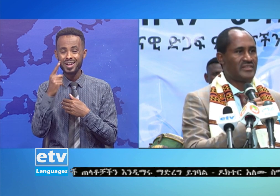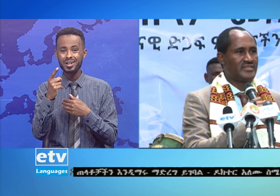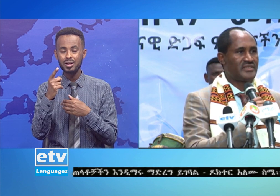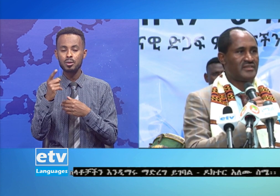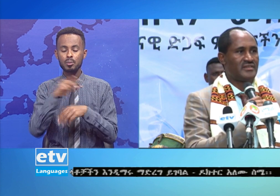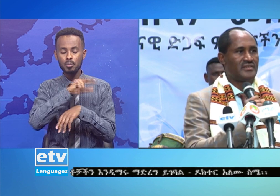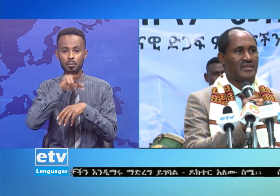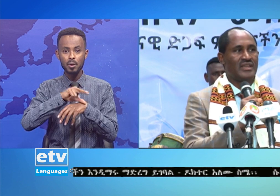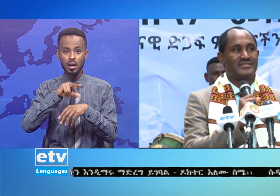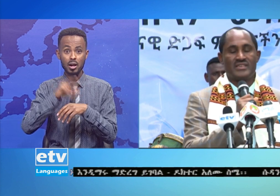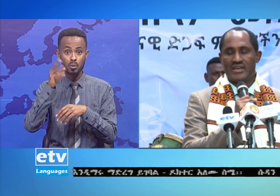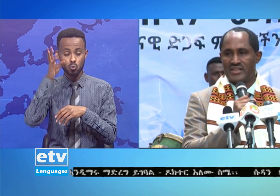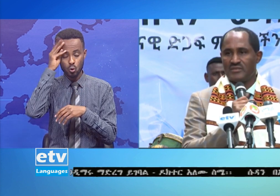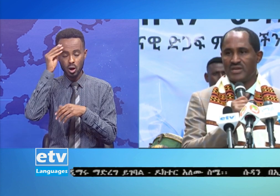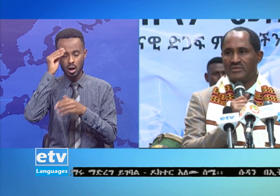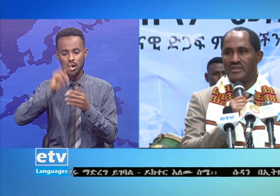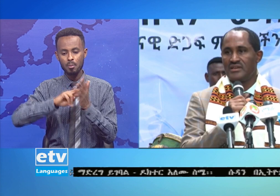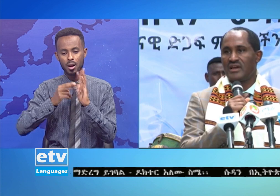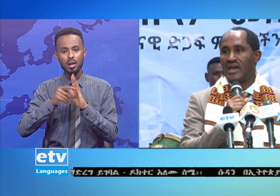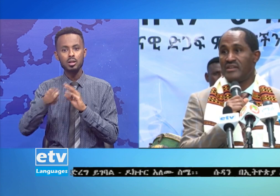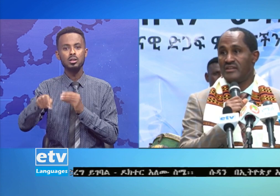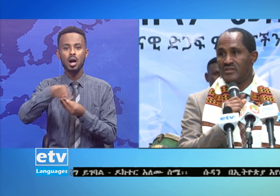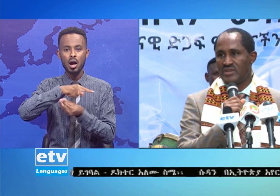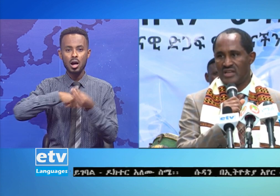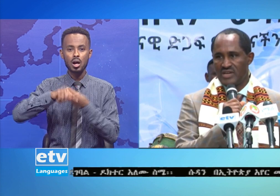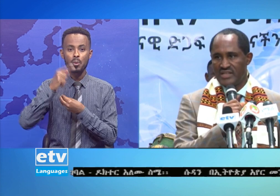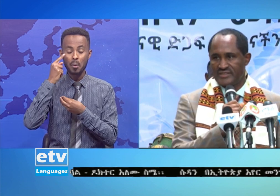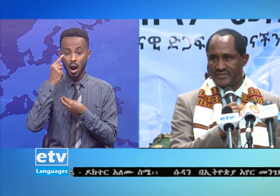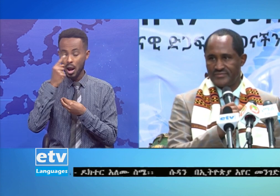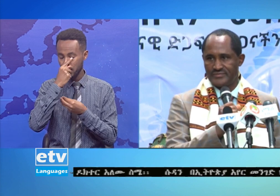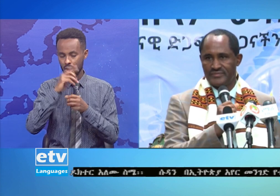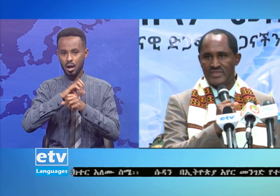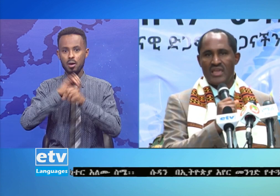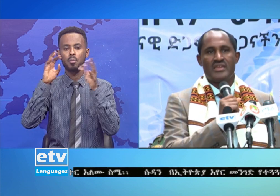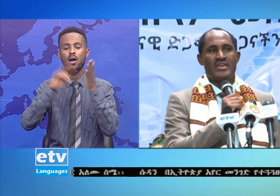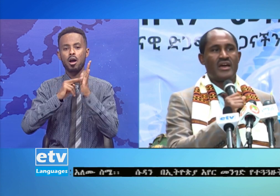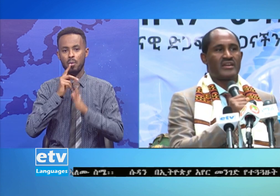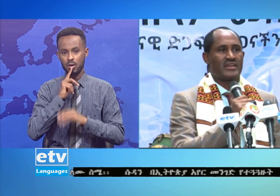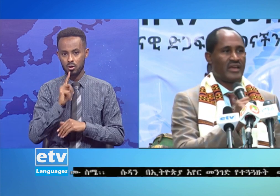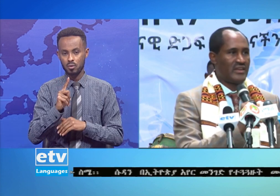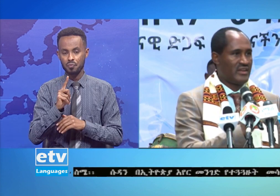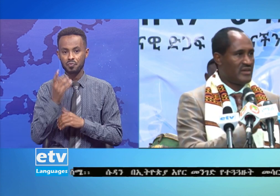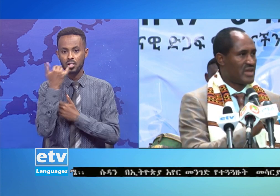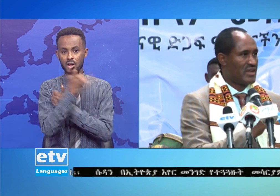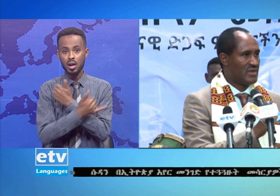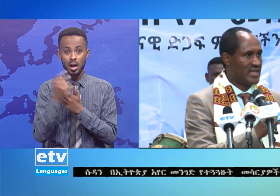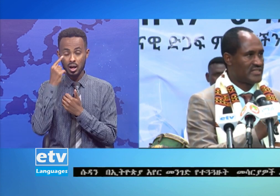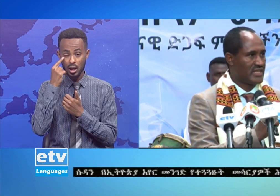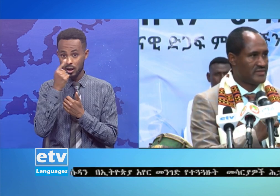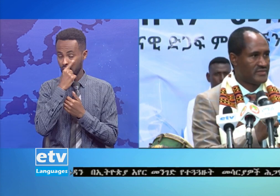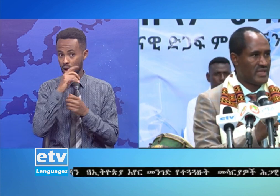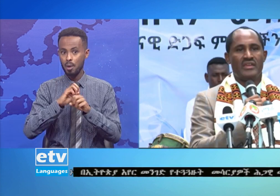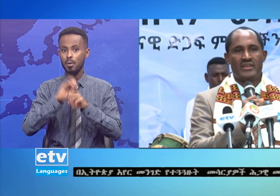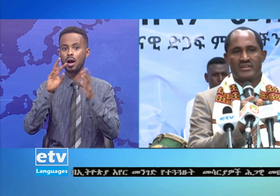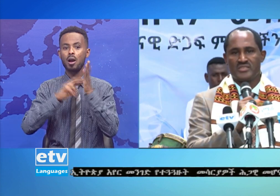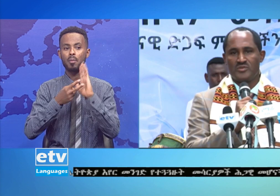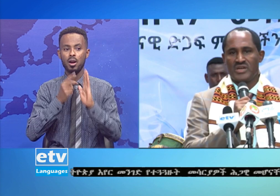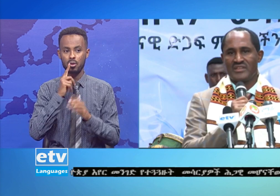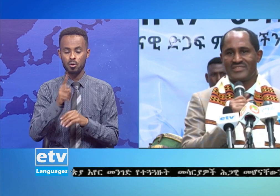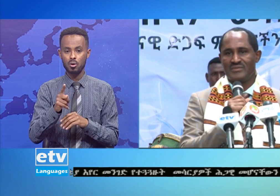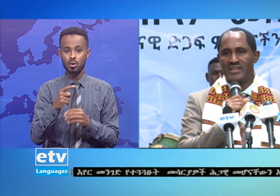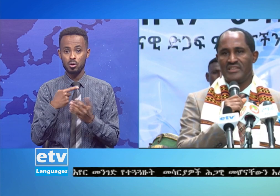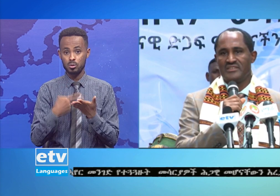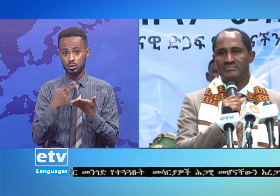ሊቃን ማለት ለዛ አከባቢ አይንና ብራን ማለት ነው። የሀገር አይንና ብራን ማለት ነው። እኔ